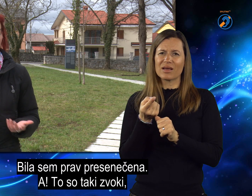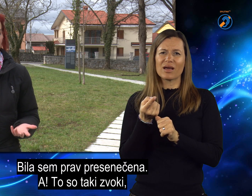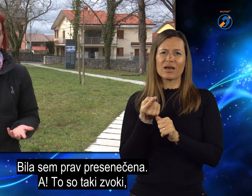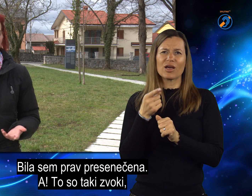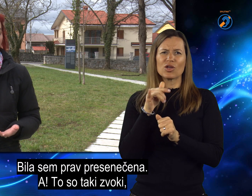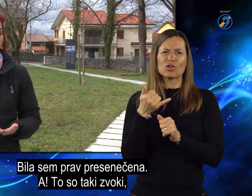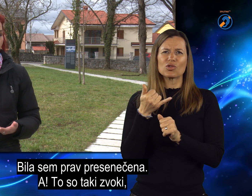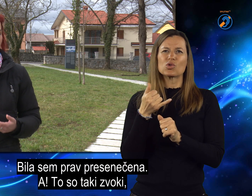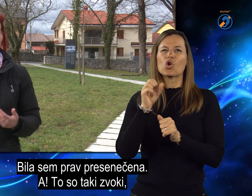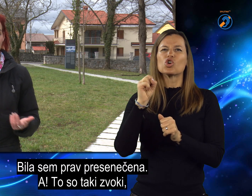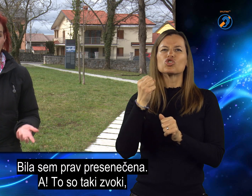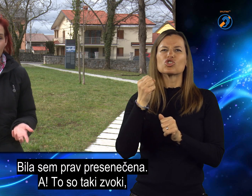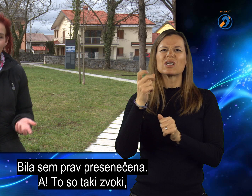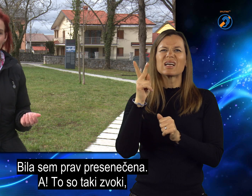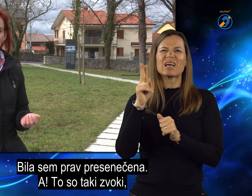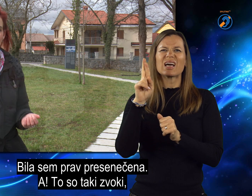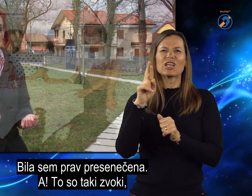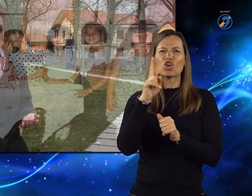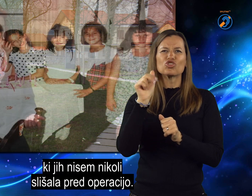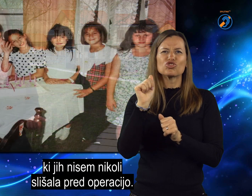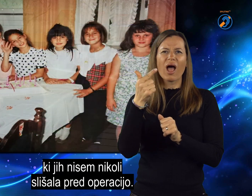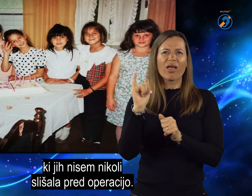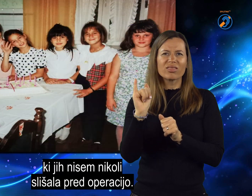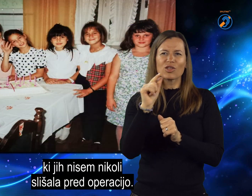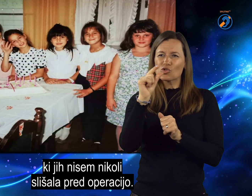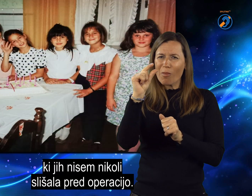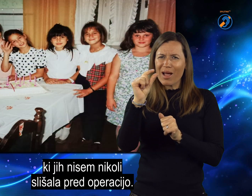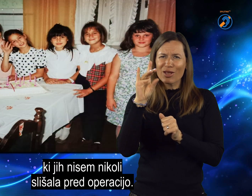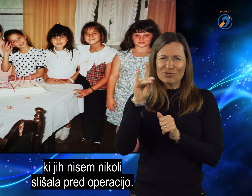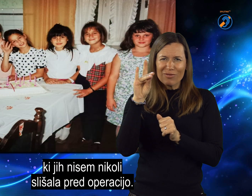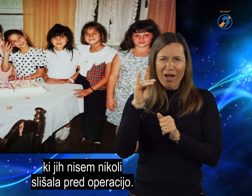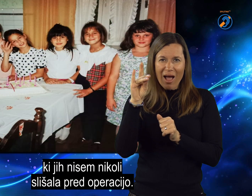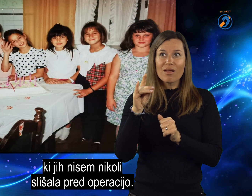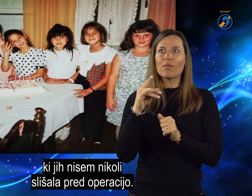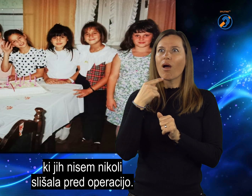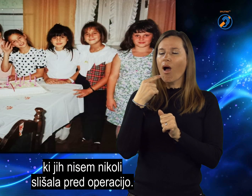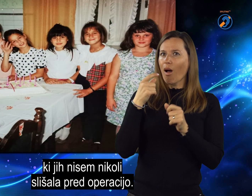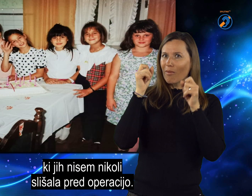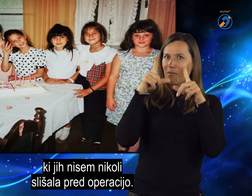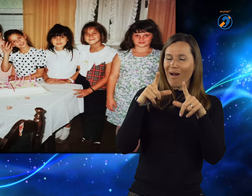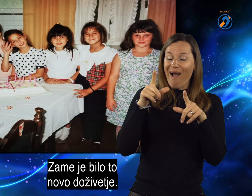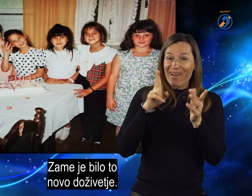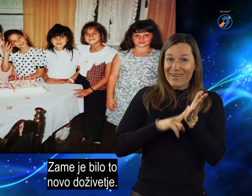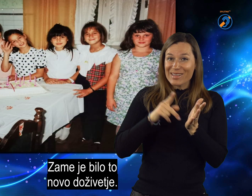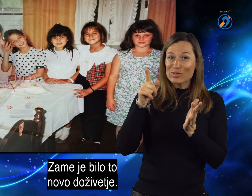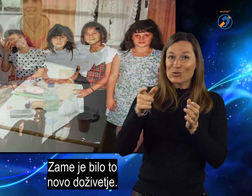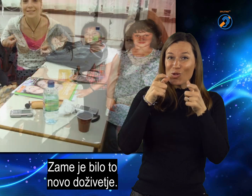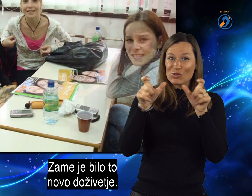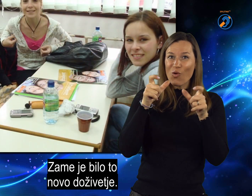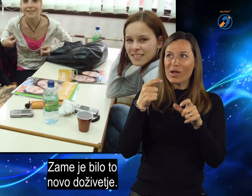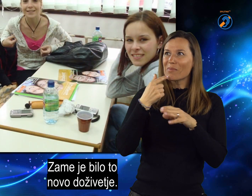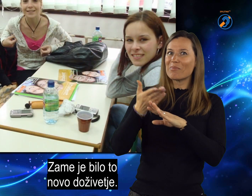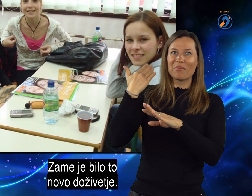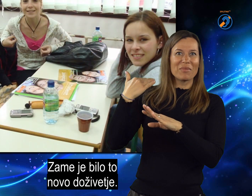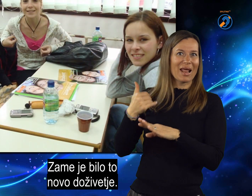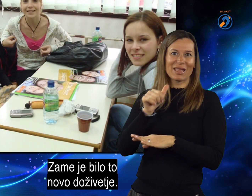prav presenečena. To so taki svaki, ki nisem jih nikoli slišala pred operacijo. To mi je prav